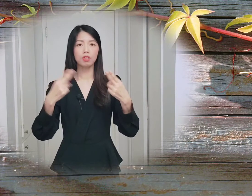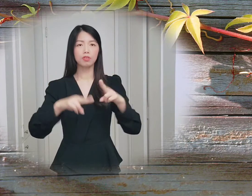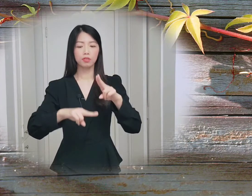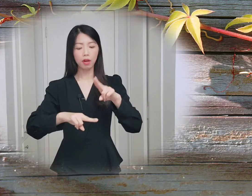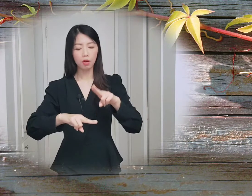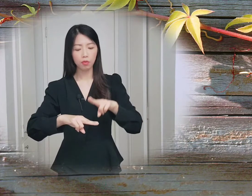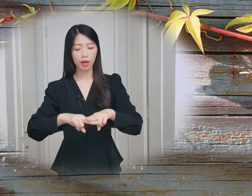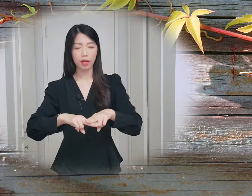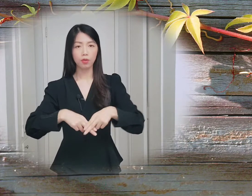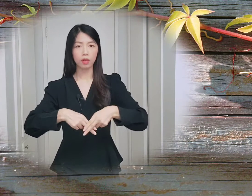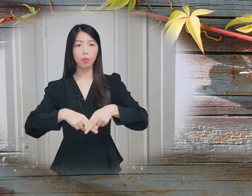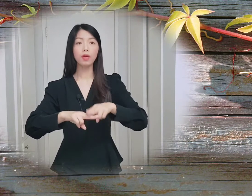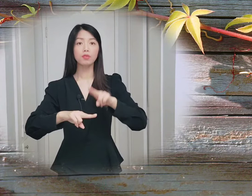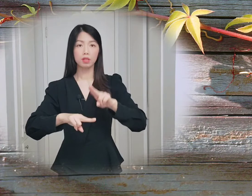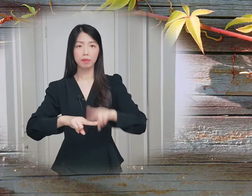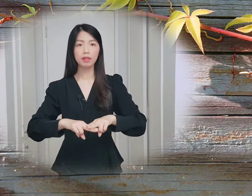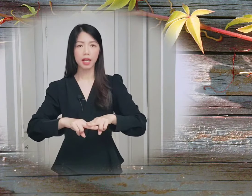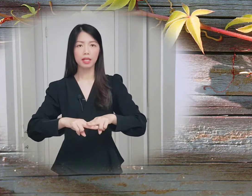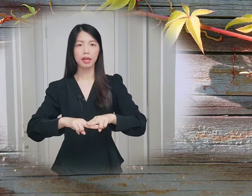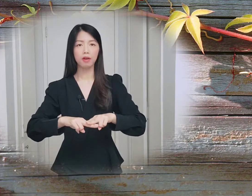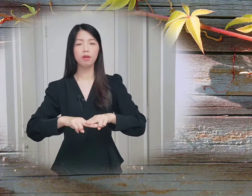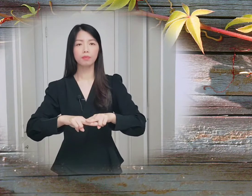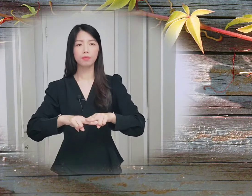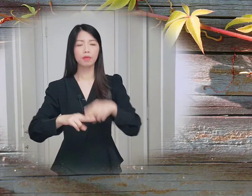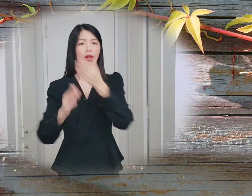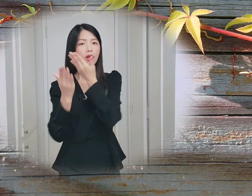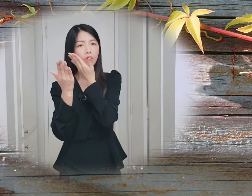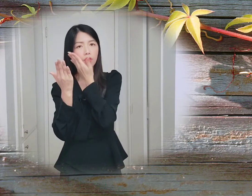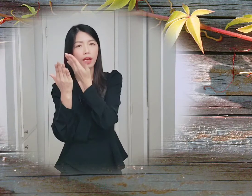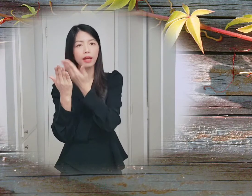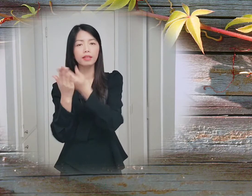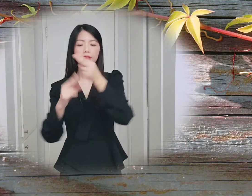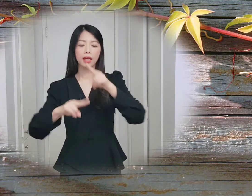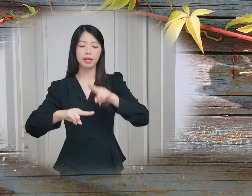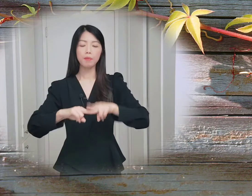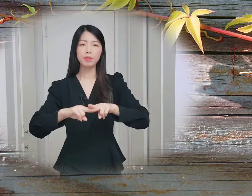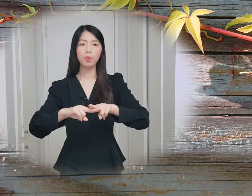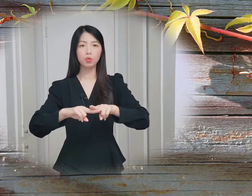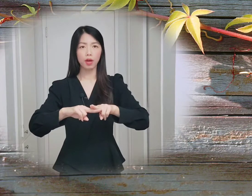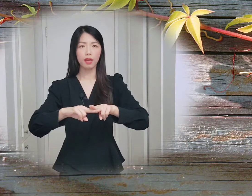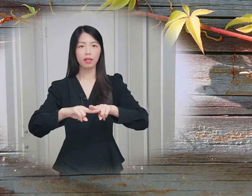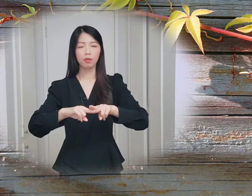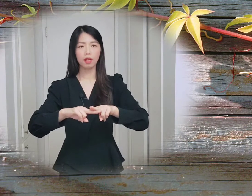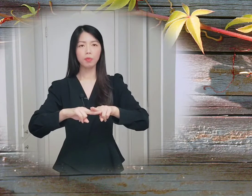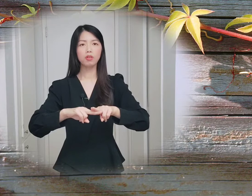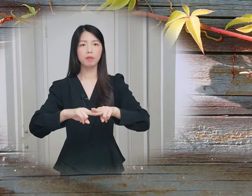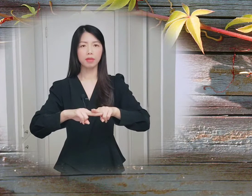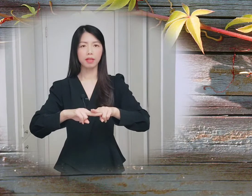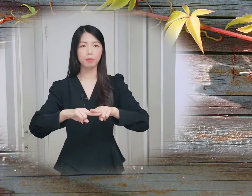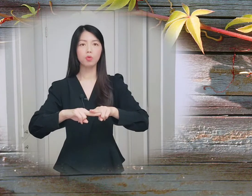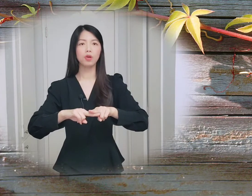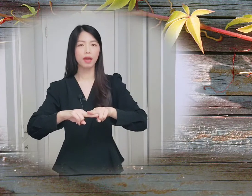반드시 붙여주시고요. 위아래로 이렇게 포개해 주시면 자리예요. 귀한 자리 합해서 보좌 이렇게